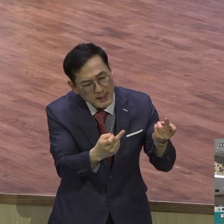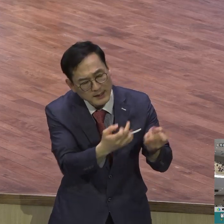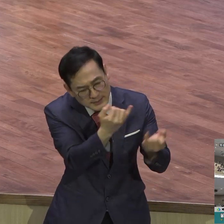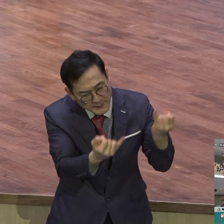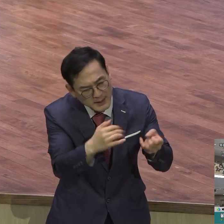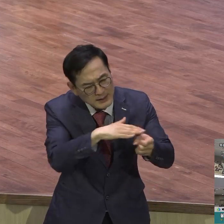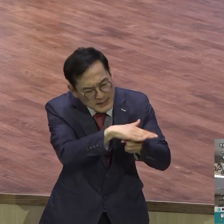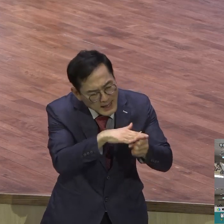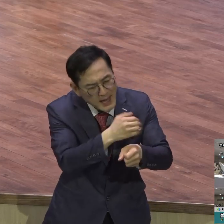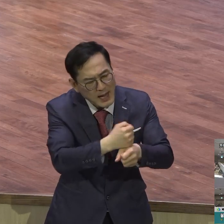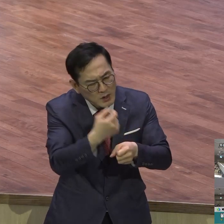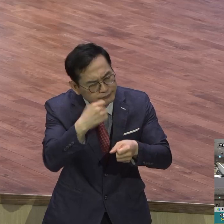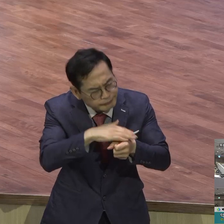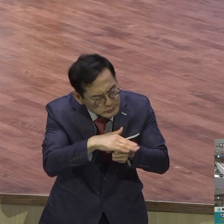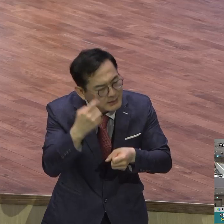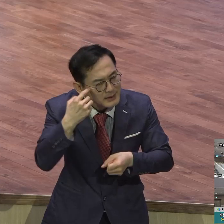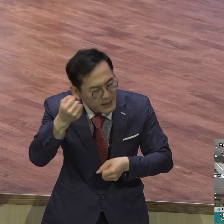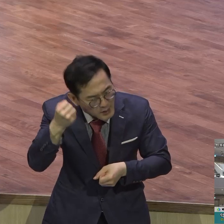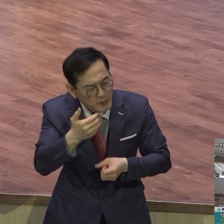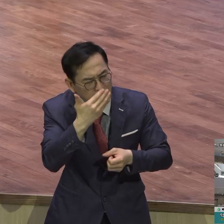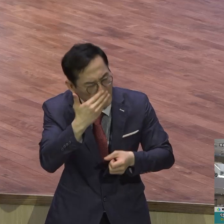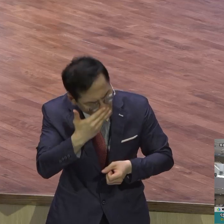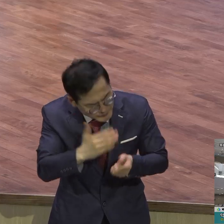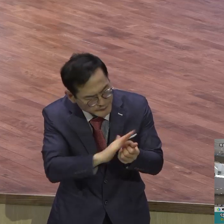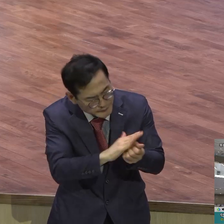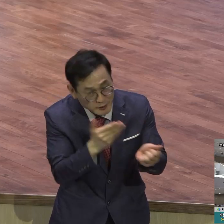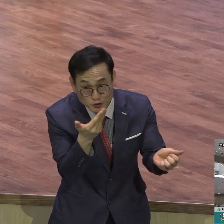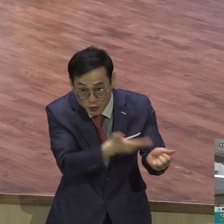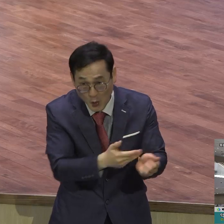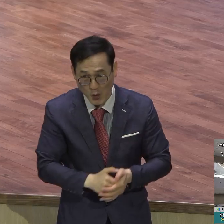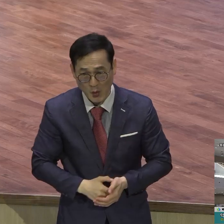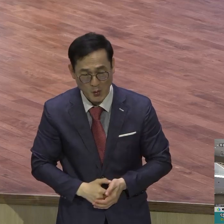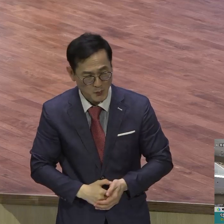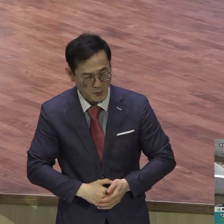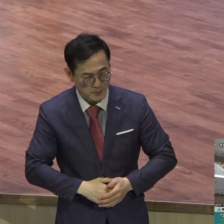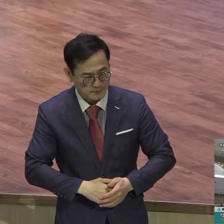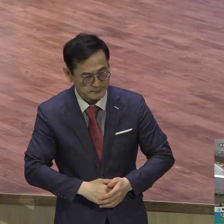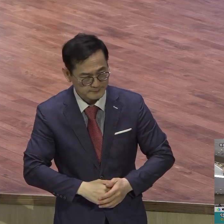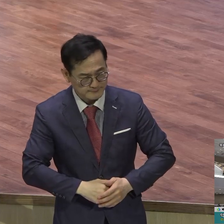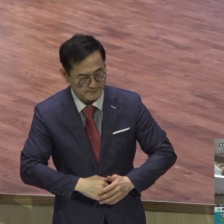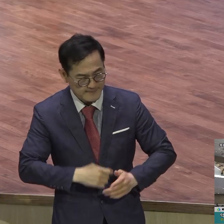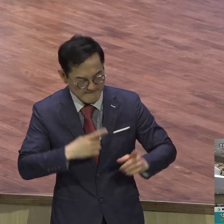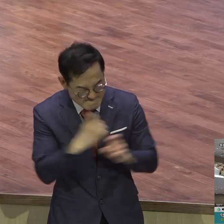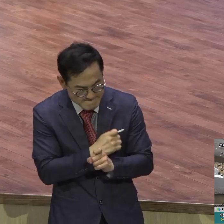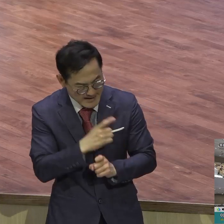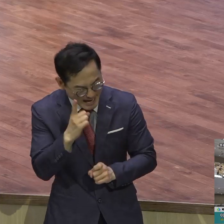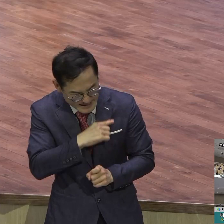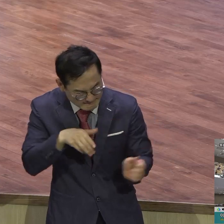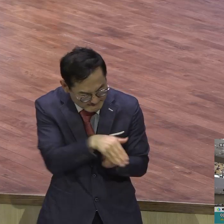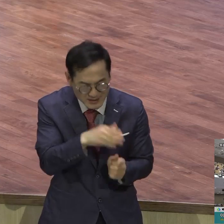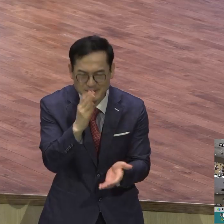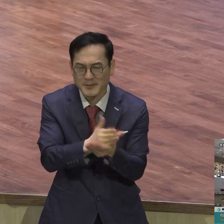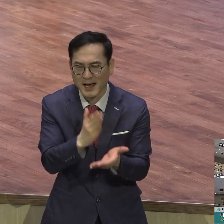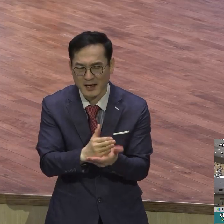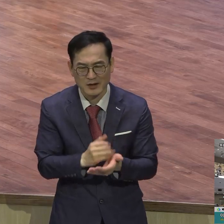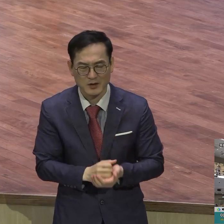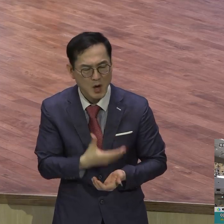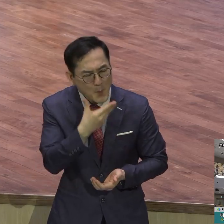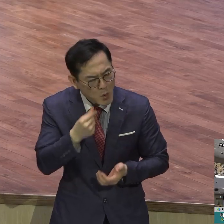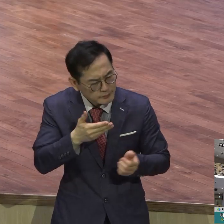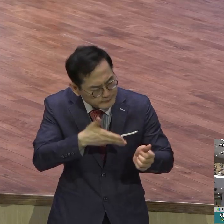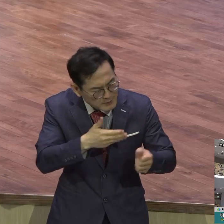불쌍히 여기며 겸손하며 악을 악으로 욕을 욕으로 갚지 말고 도리어 복을 빌라. 이를 위하여